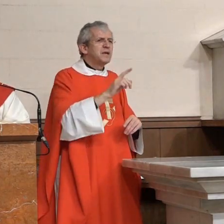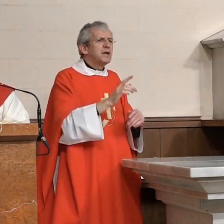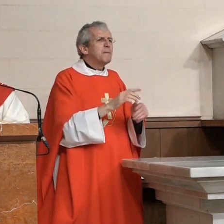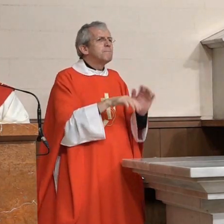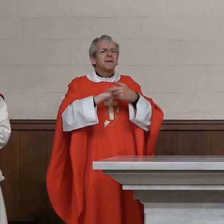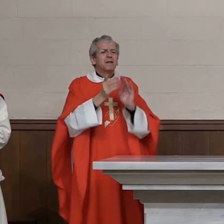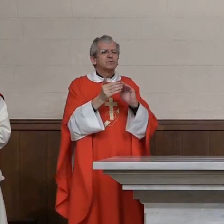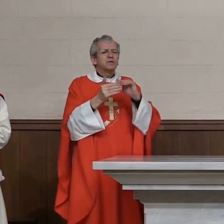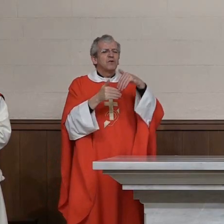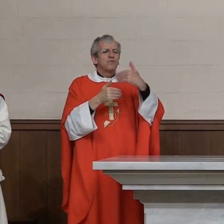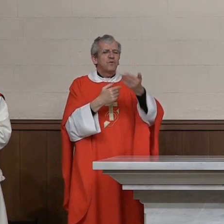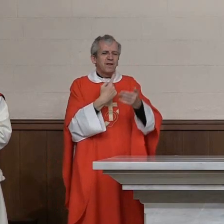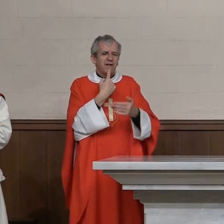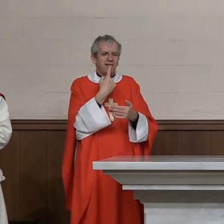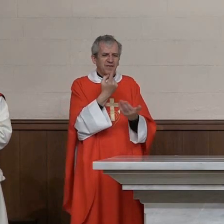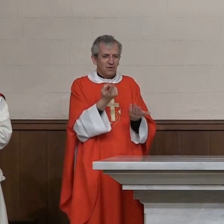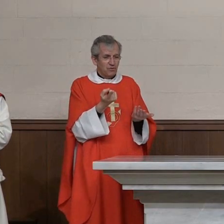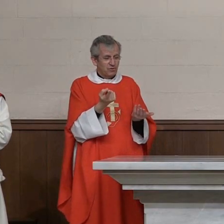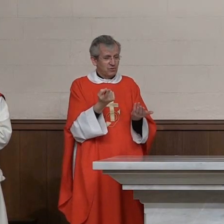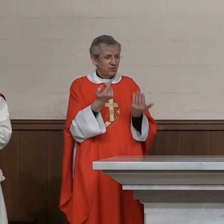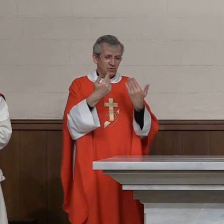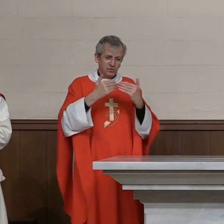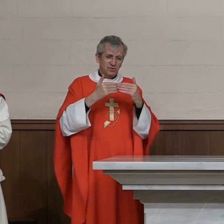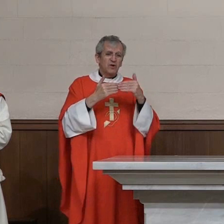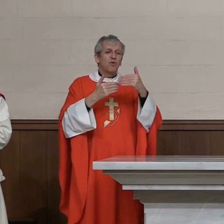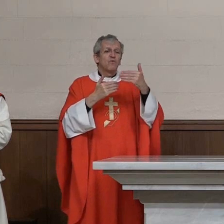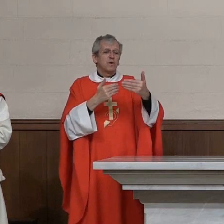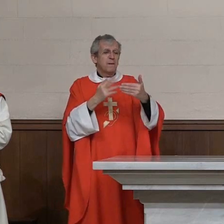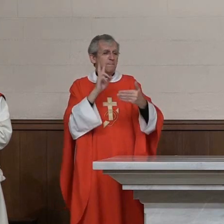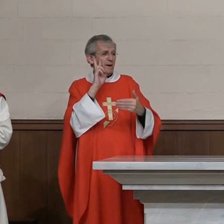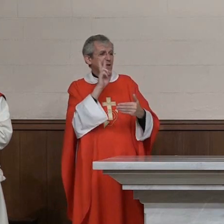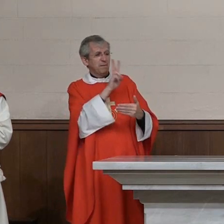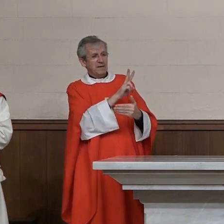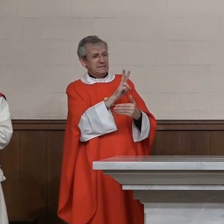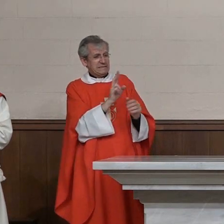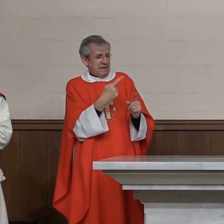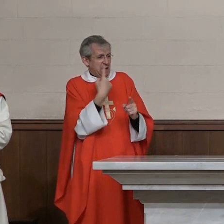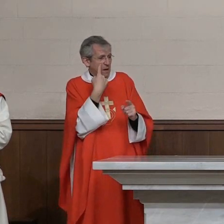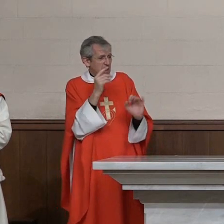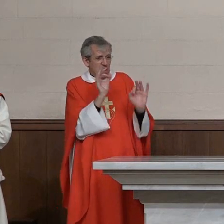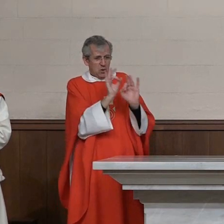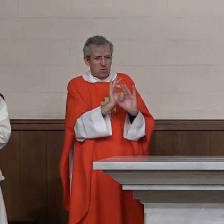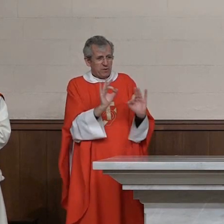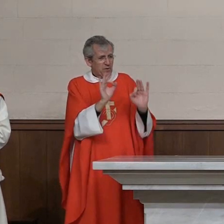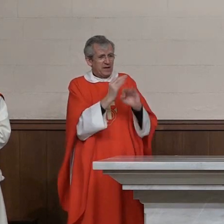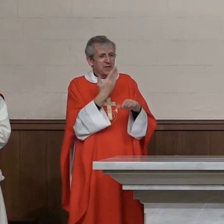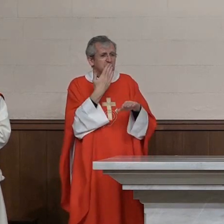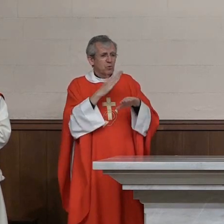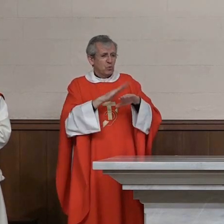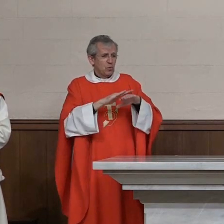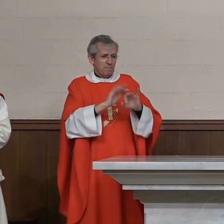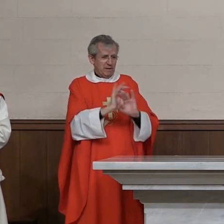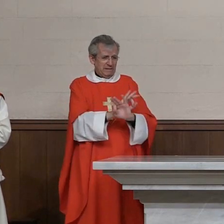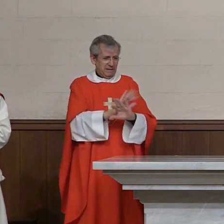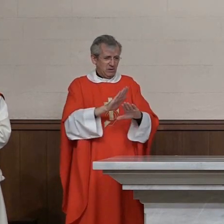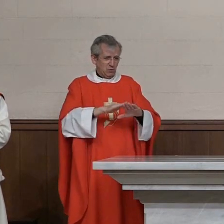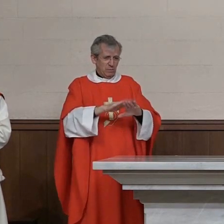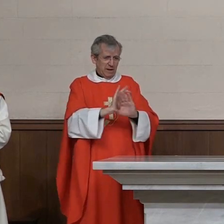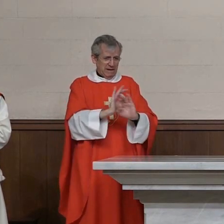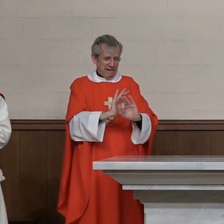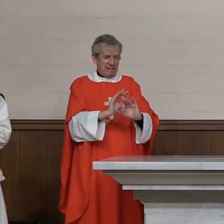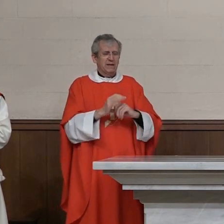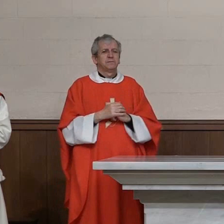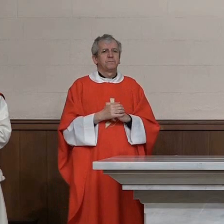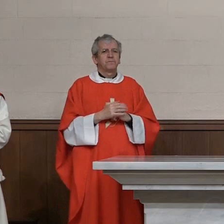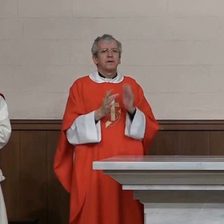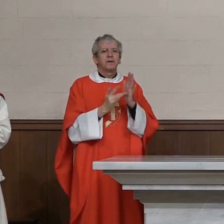les dijo: Mirad, os lo saco afuera para que sepáis que no encuentro en él ninguna culpa. Y salió Jesús